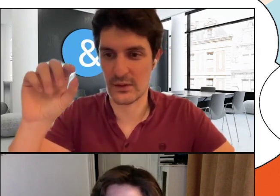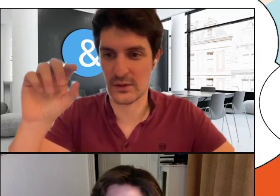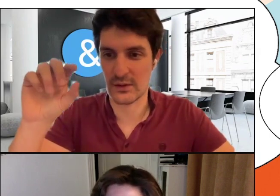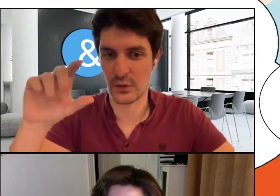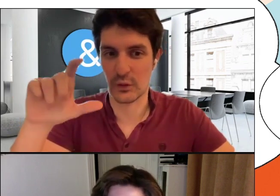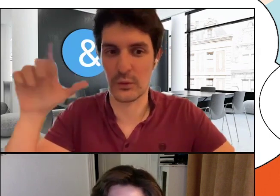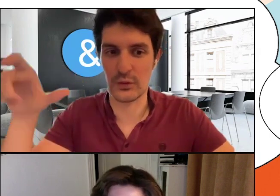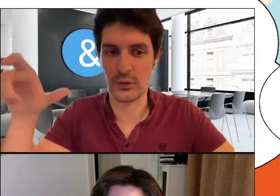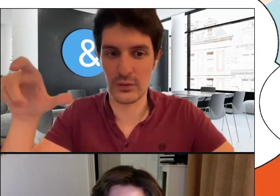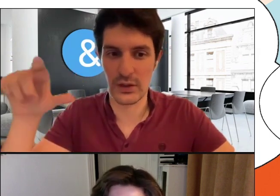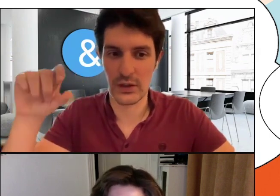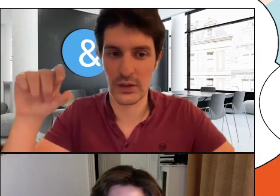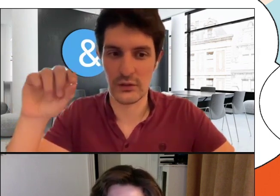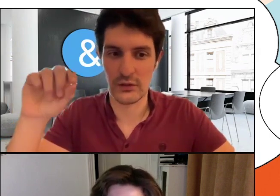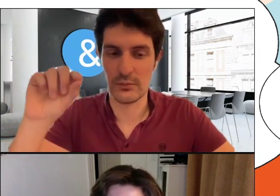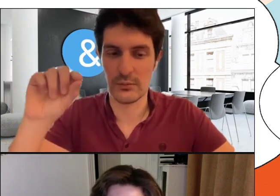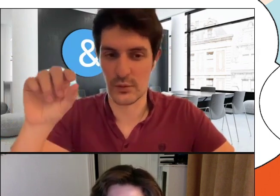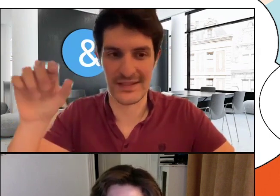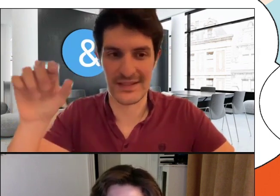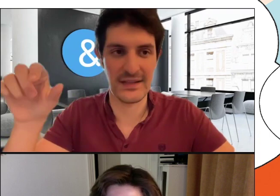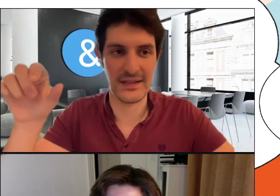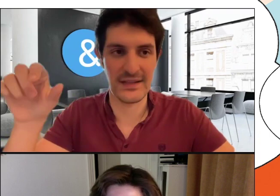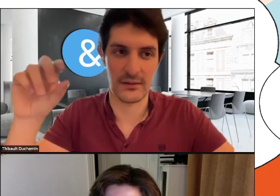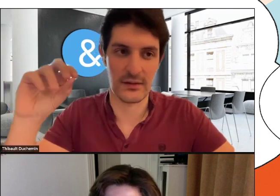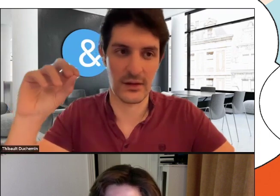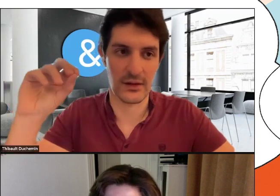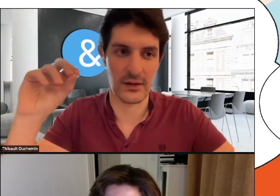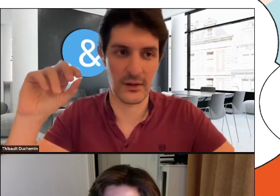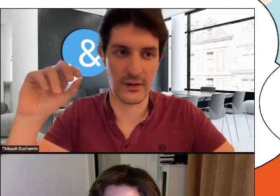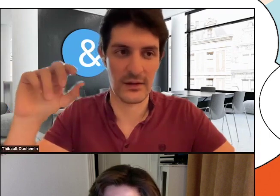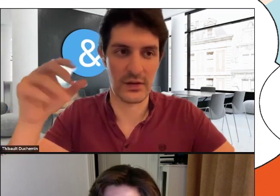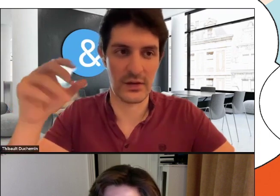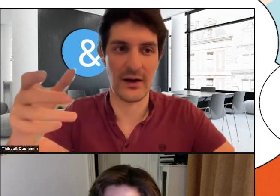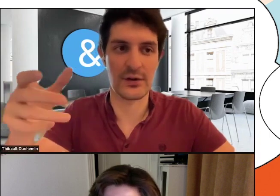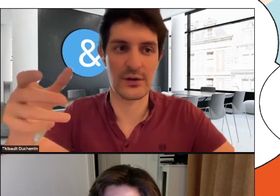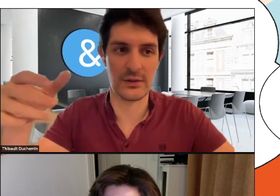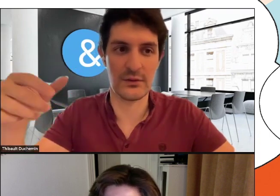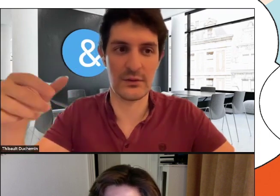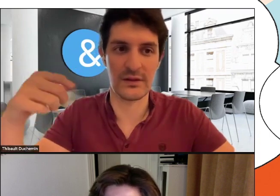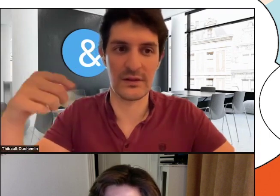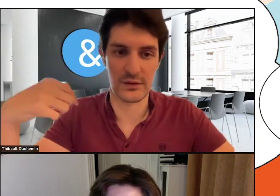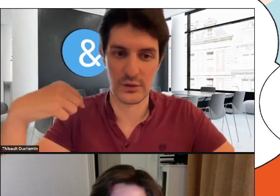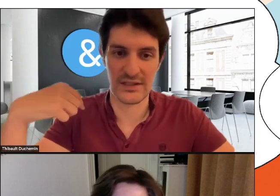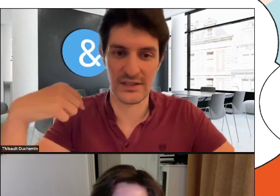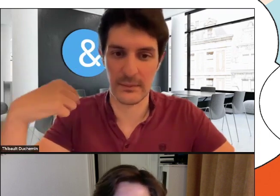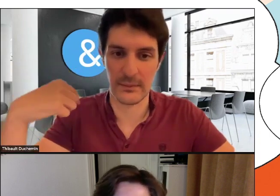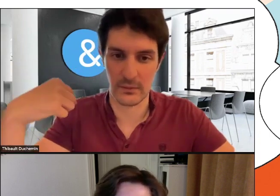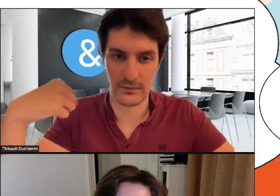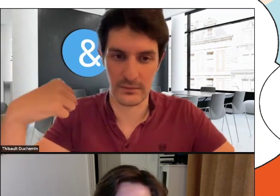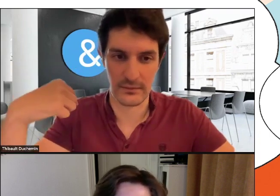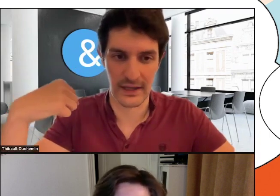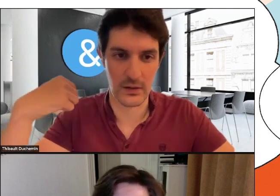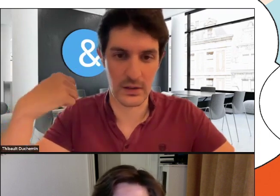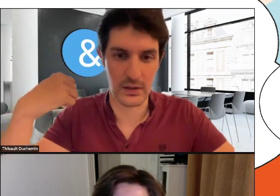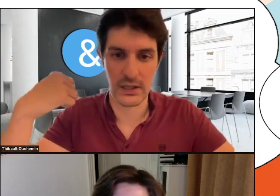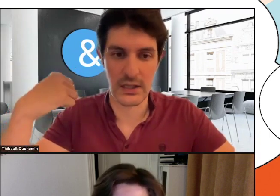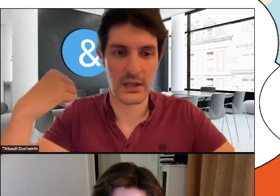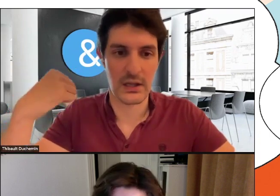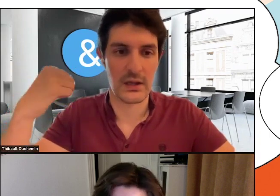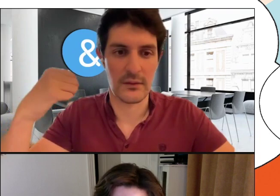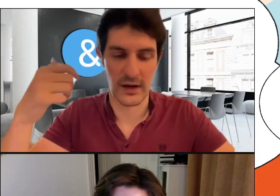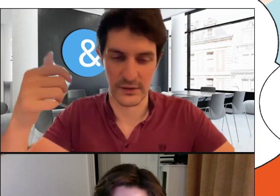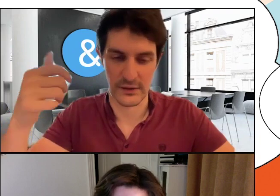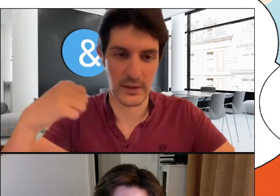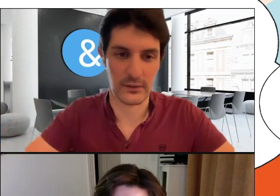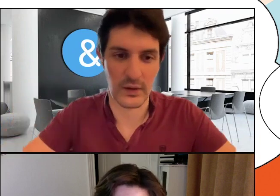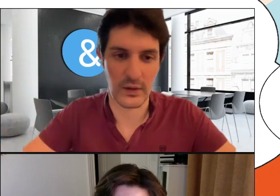sur ton menu, tu peux choisir. Là aujourd'hui, tu sous-titres ce que je dis en même temps. D'accord? Mm. Voilà,